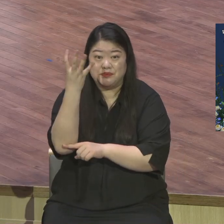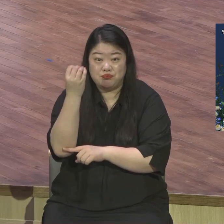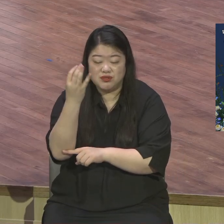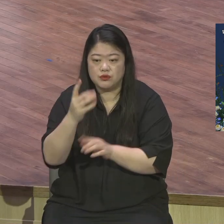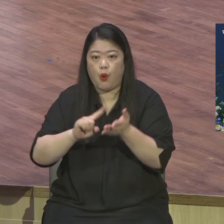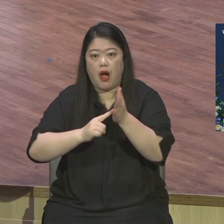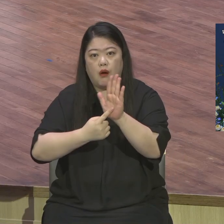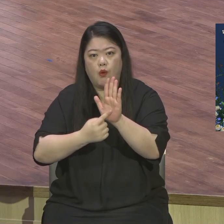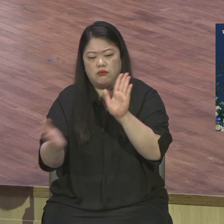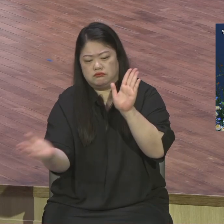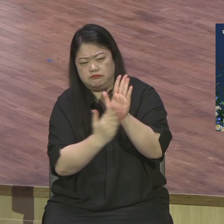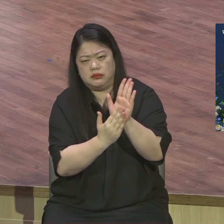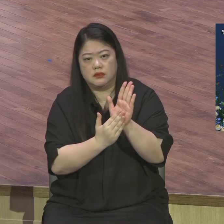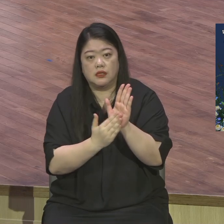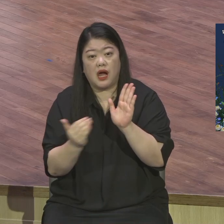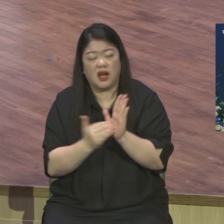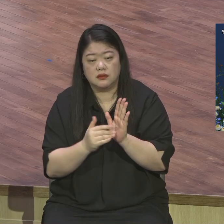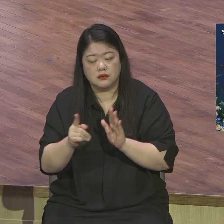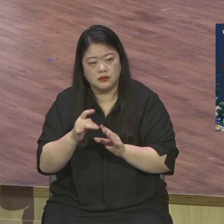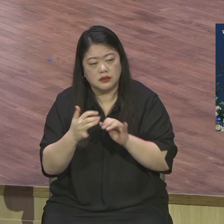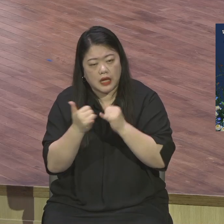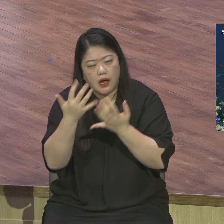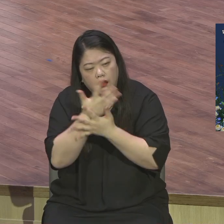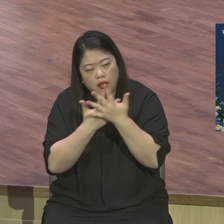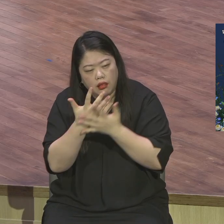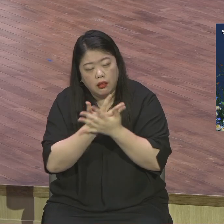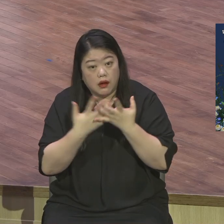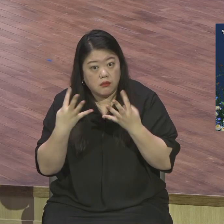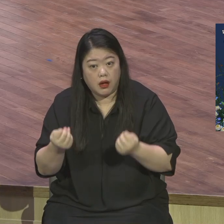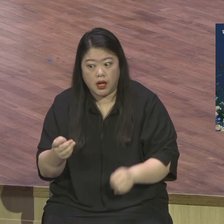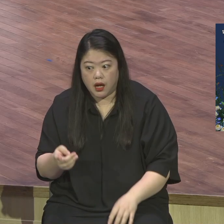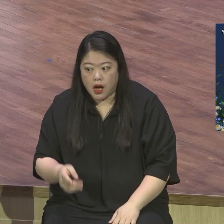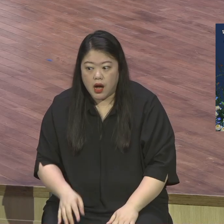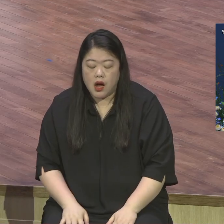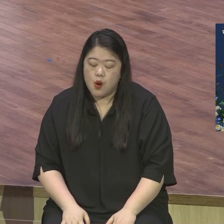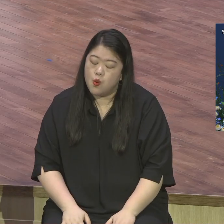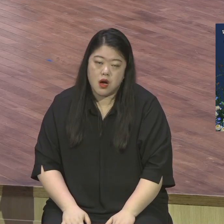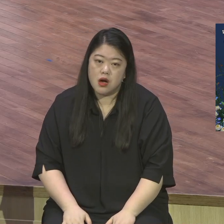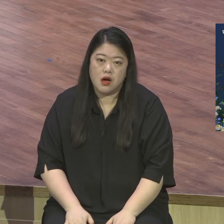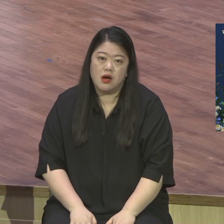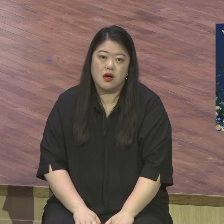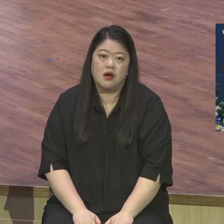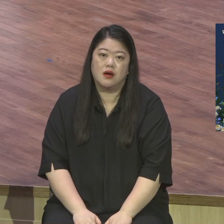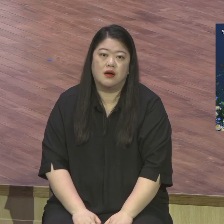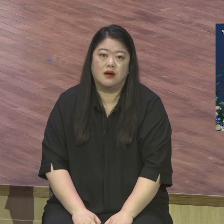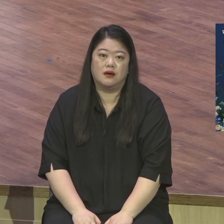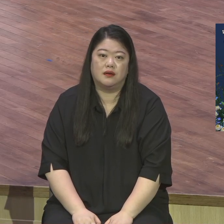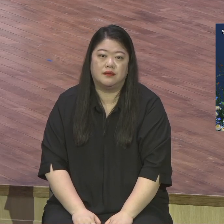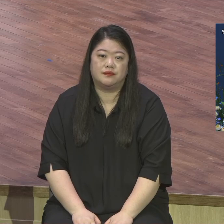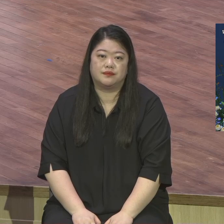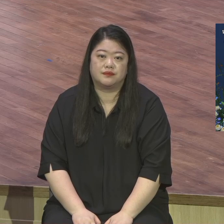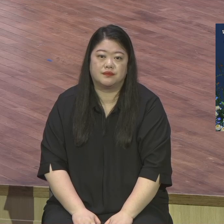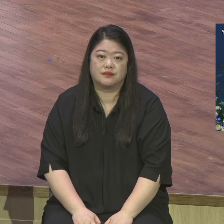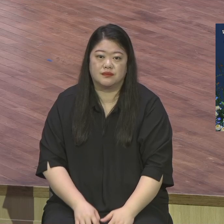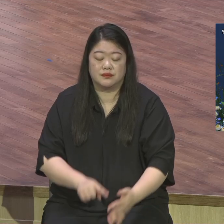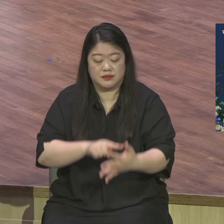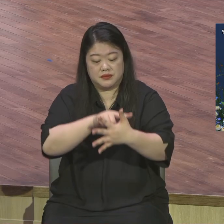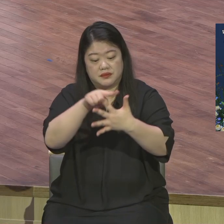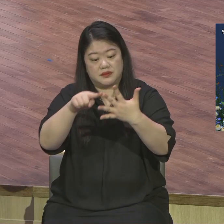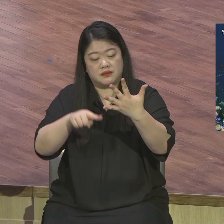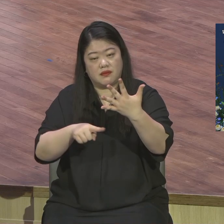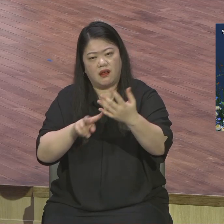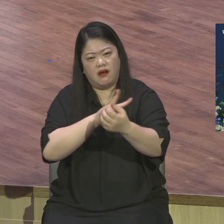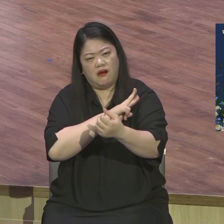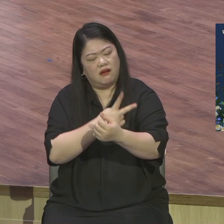사람들 미혹하는 요로 요 지금 위단들이 대표적인 그러한 사이비